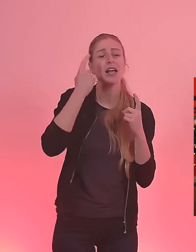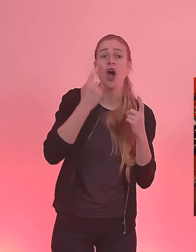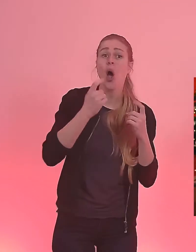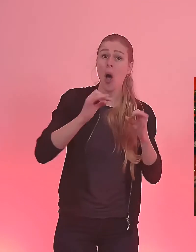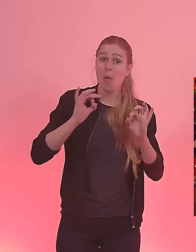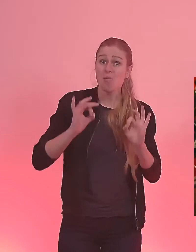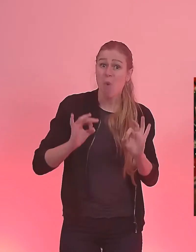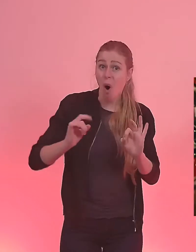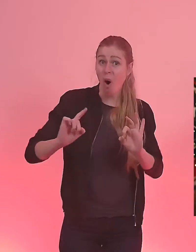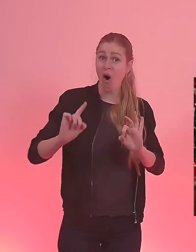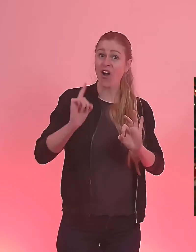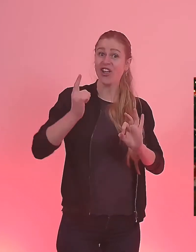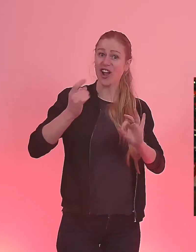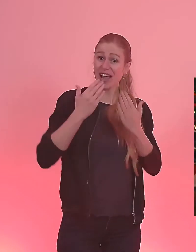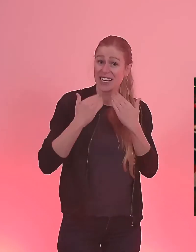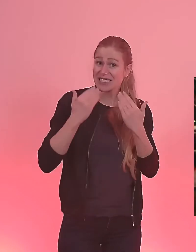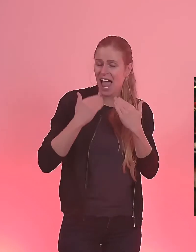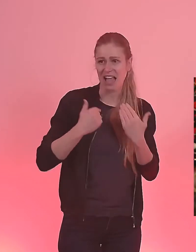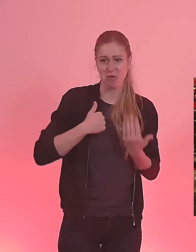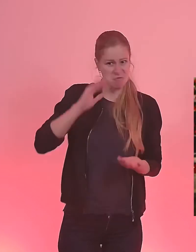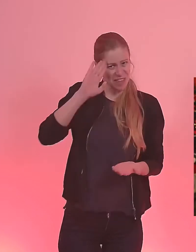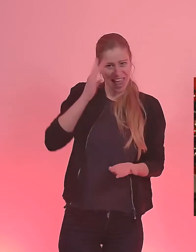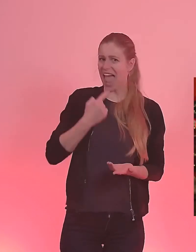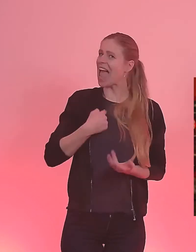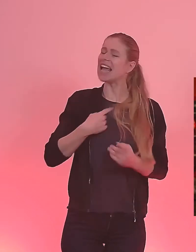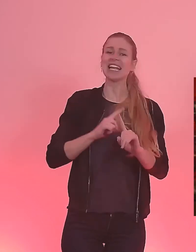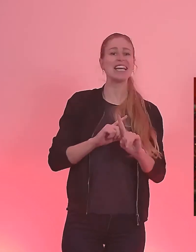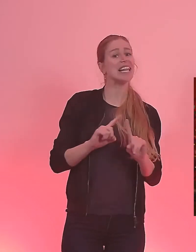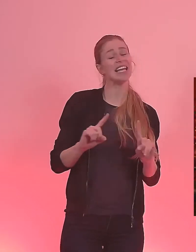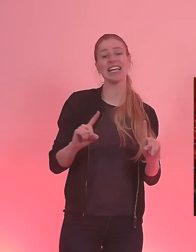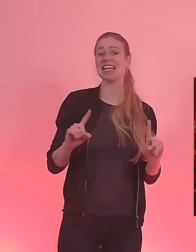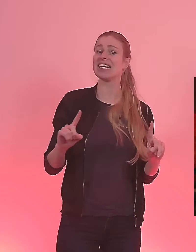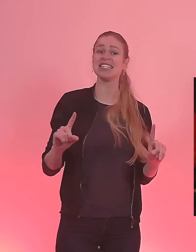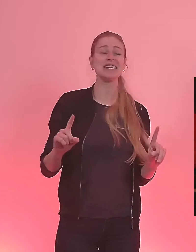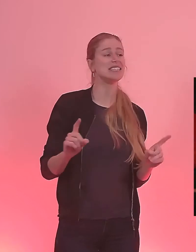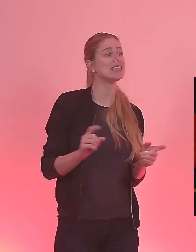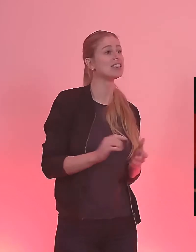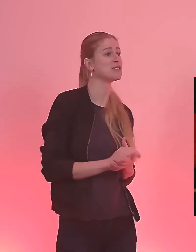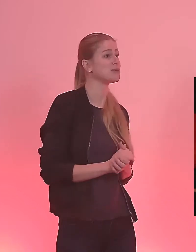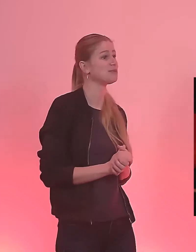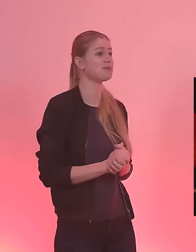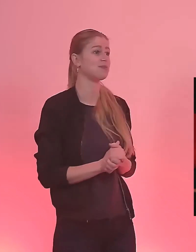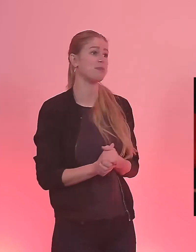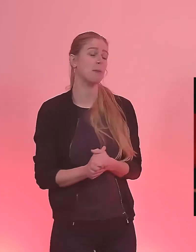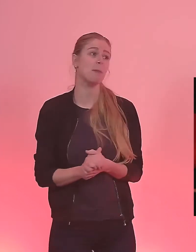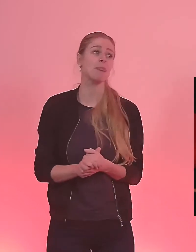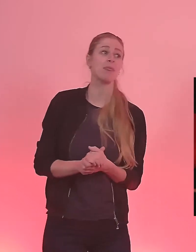Hoe ik ook denk, een mooier geschenk ken ik niet.